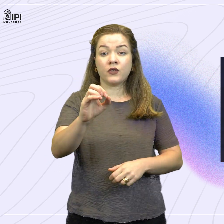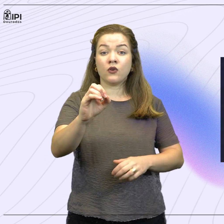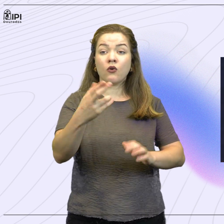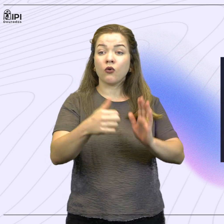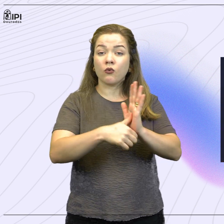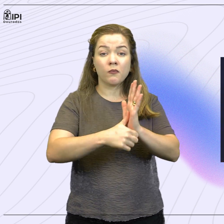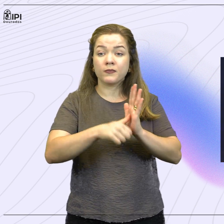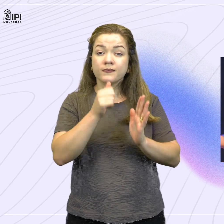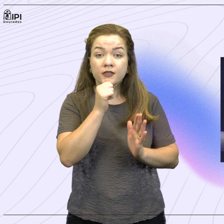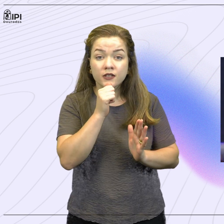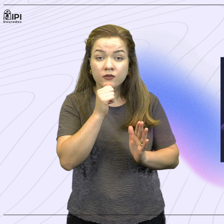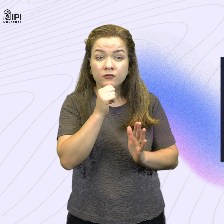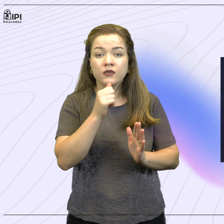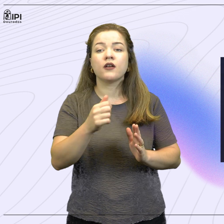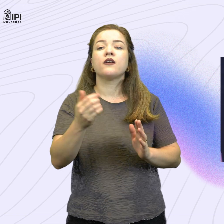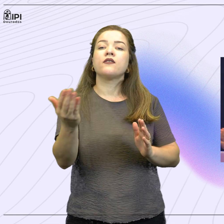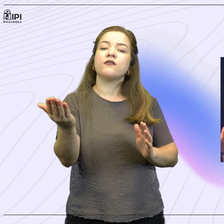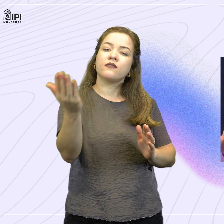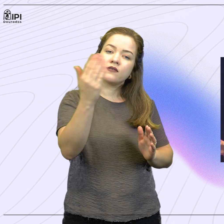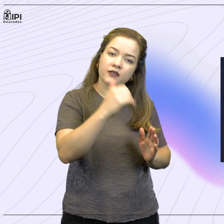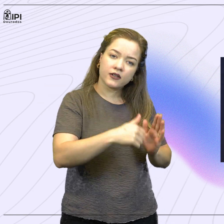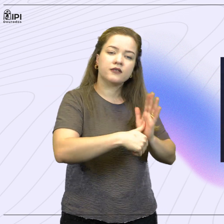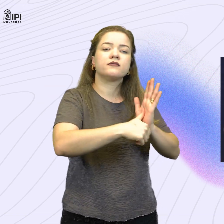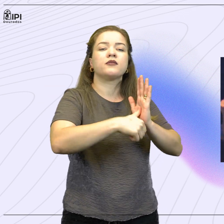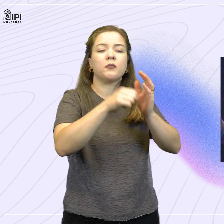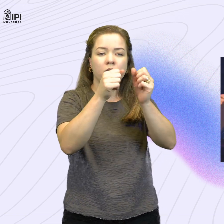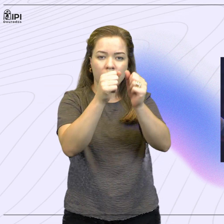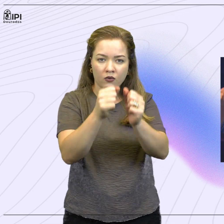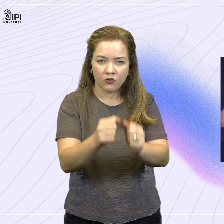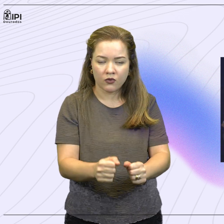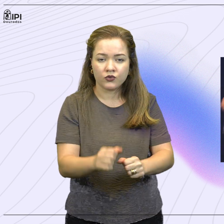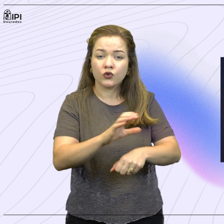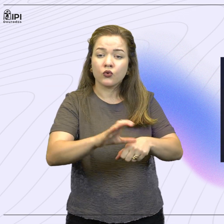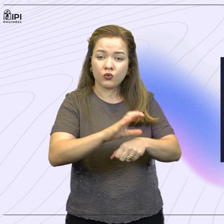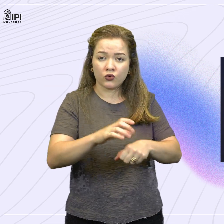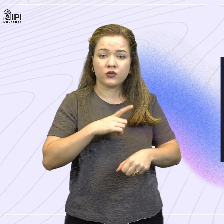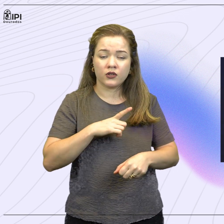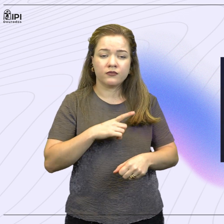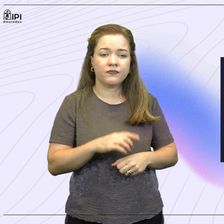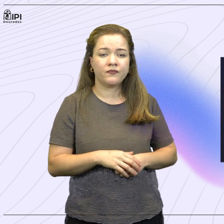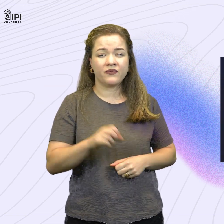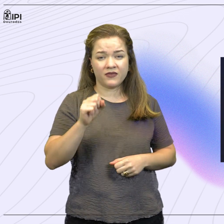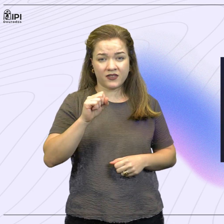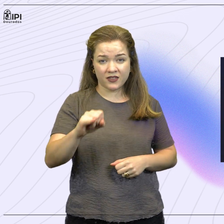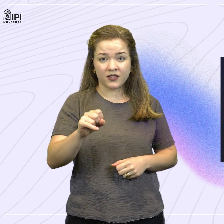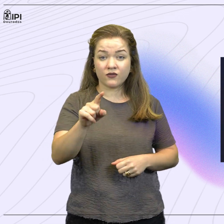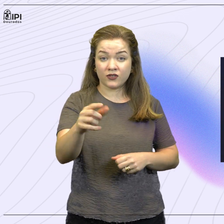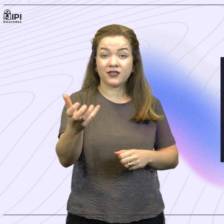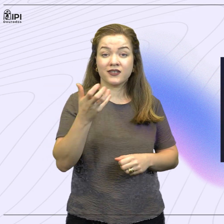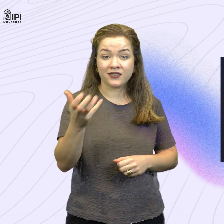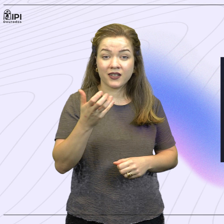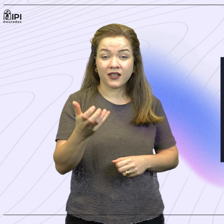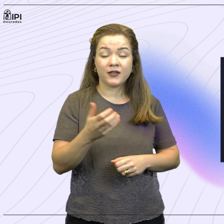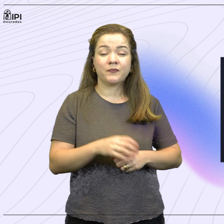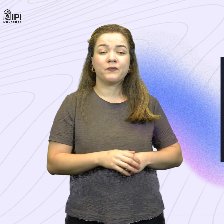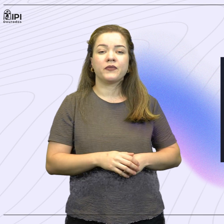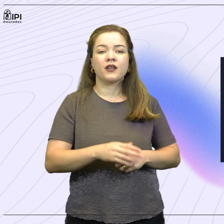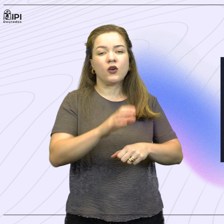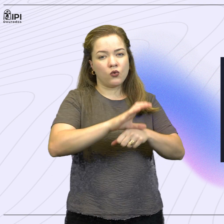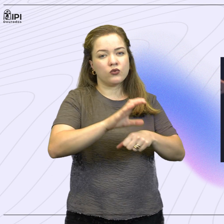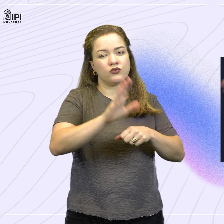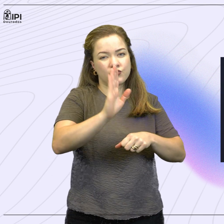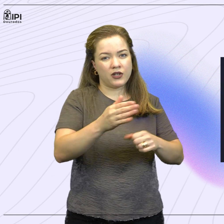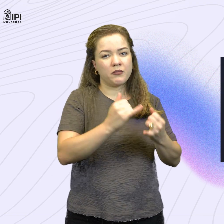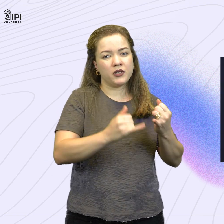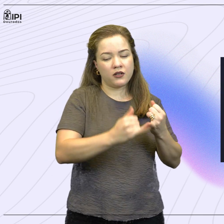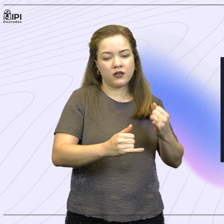tornar membro dessa igreja. Nós estamos no curso, já estamos na metade, mas se você falar: pastor, eu quero hoje me tornar membro dessa igreja, eu faço um propósito com você, você vai